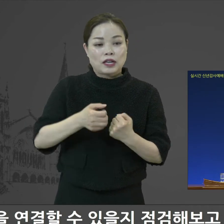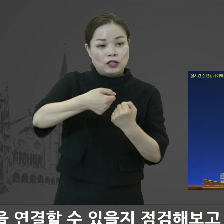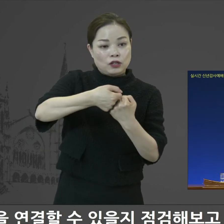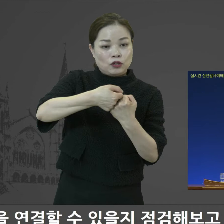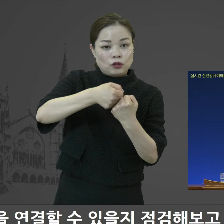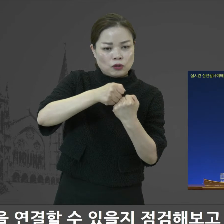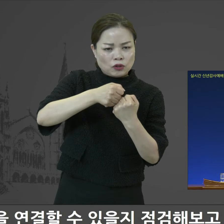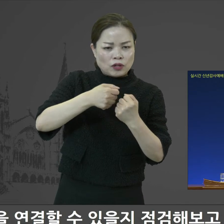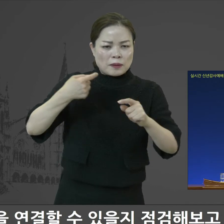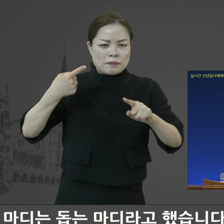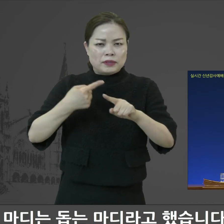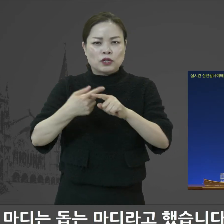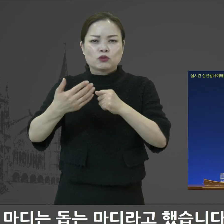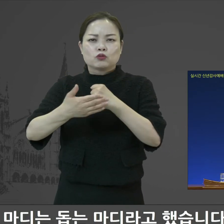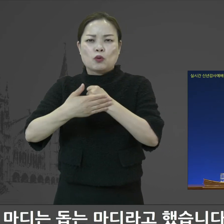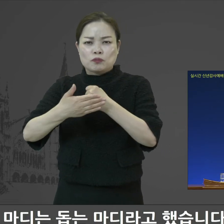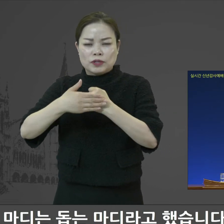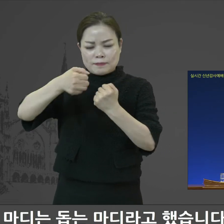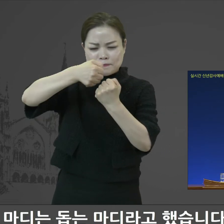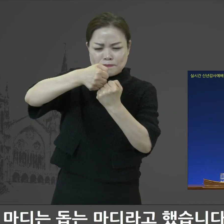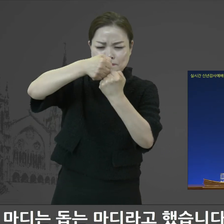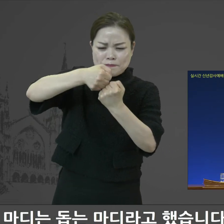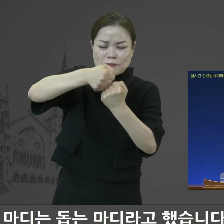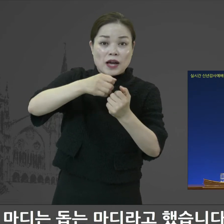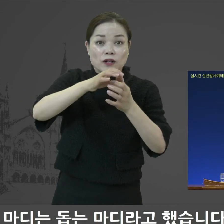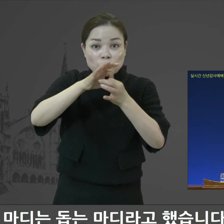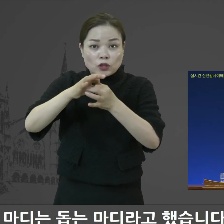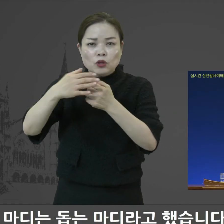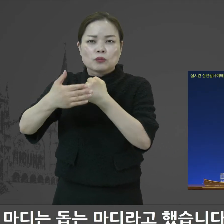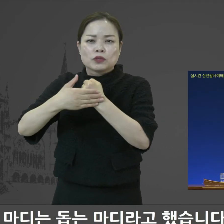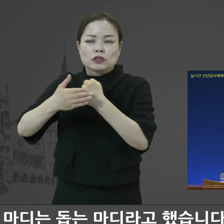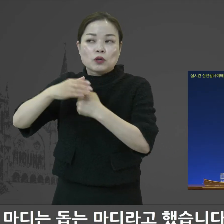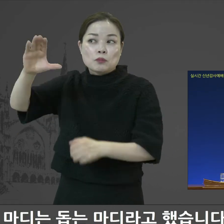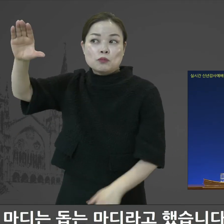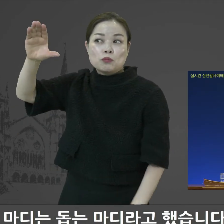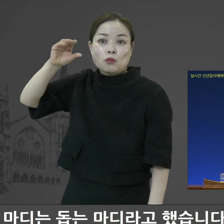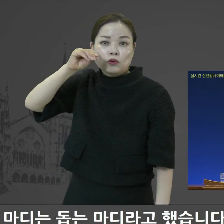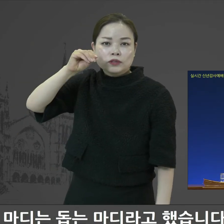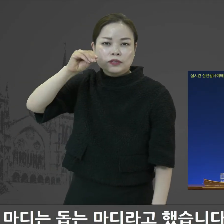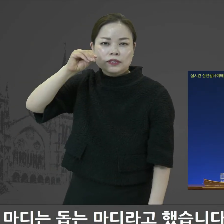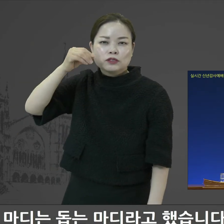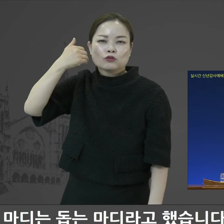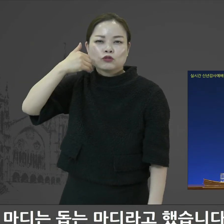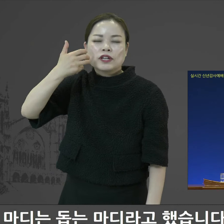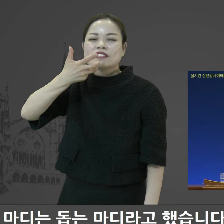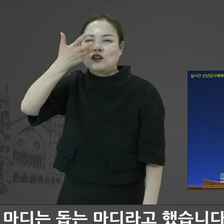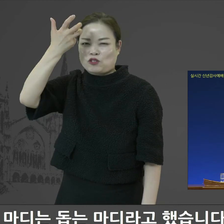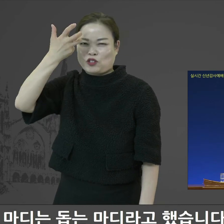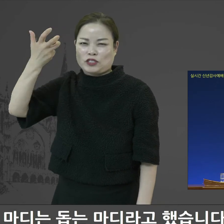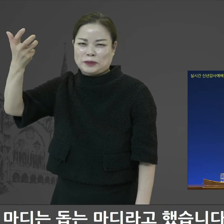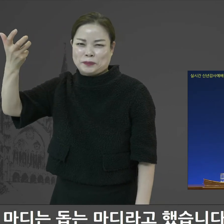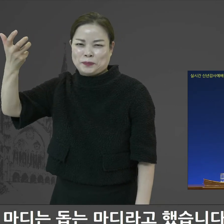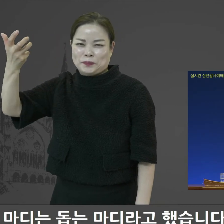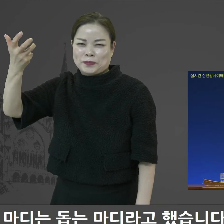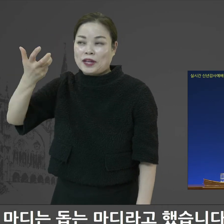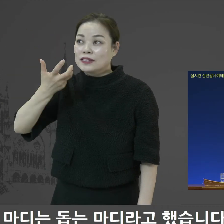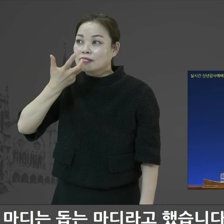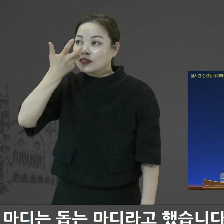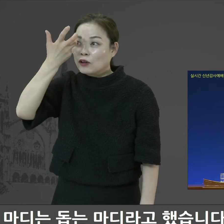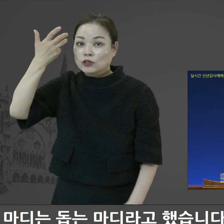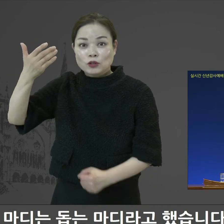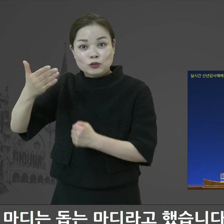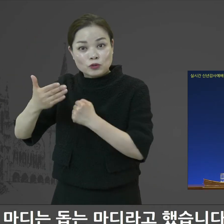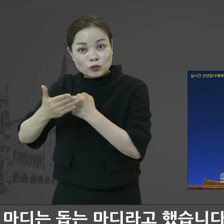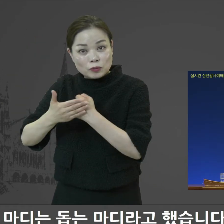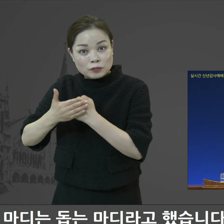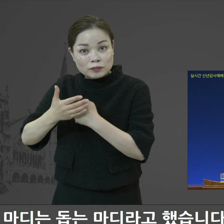돕는 역할을 마디가 할 때 돕는 역할의 모델이 되시는 분이 성령님이십니다. 여러분, 성령의 도우심을